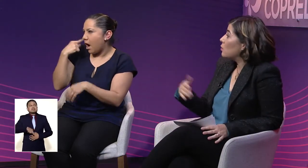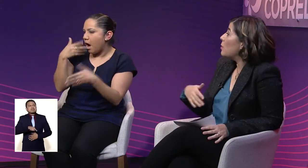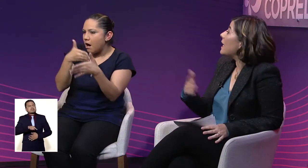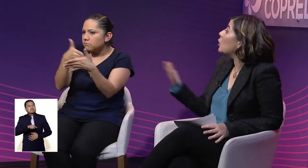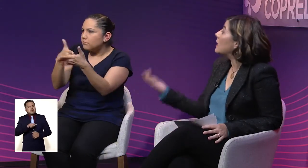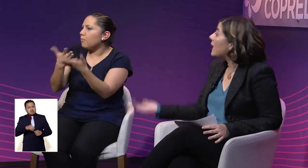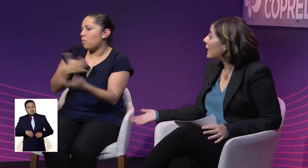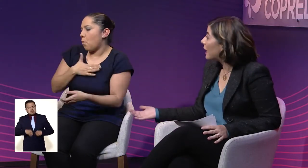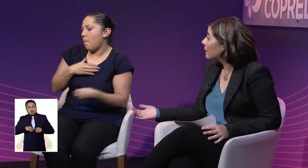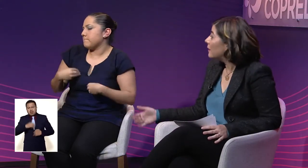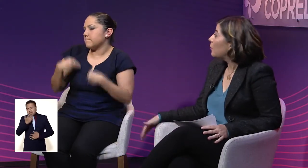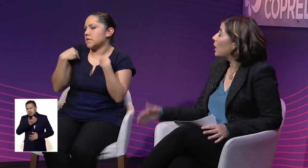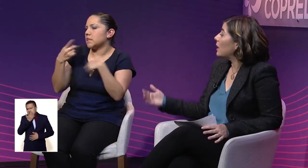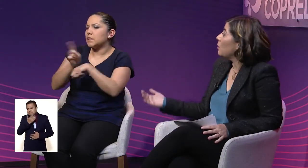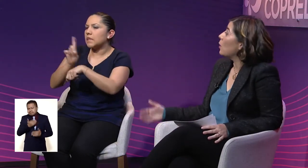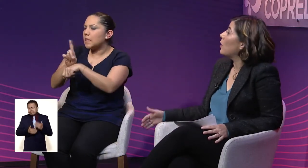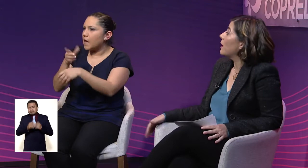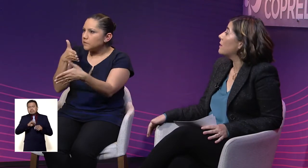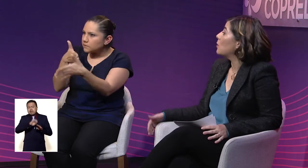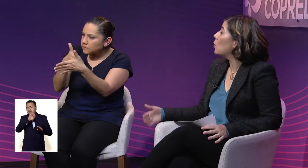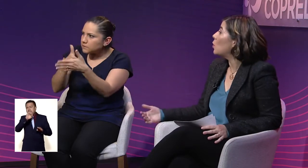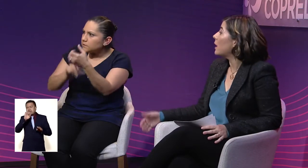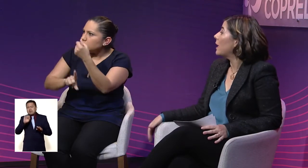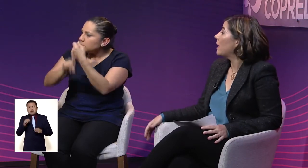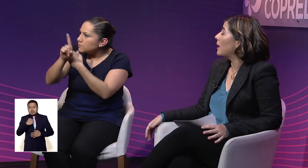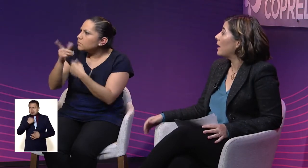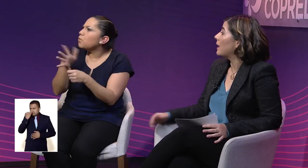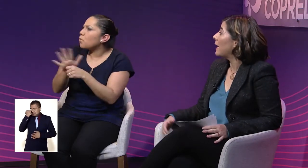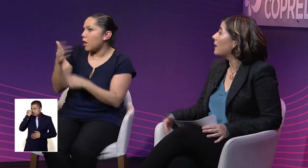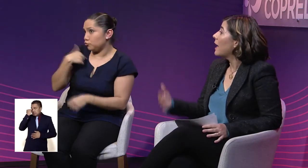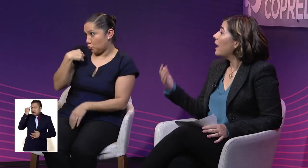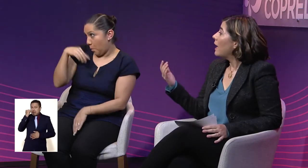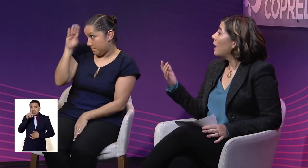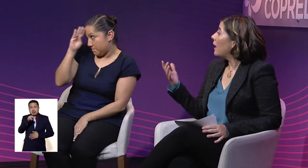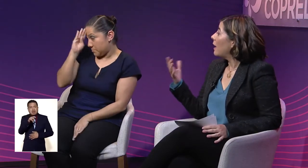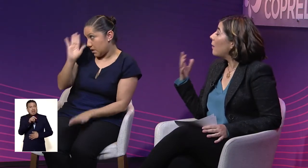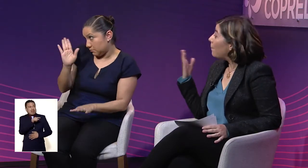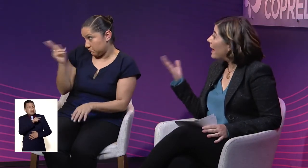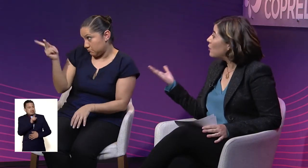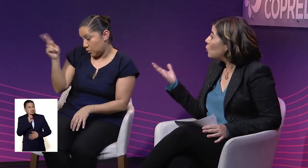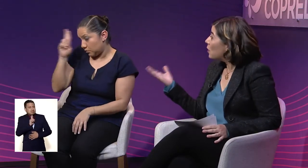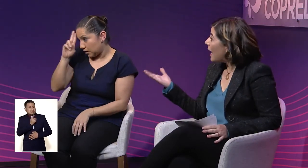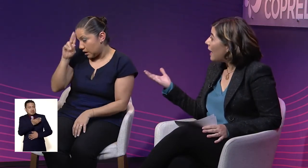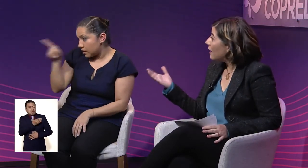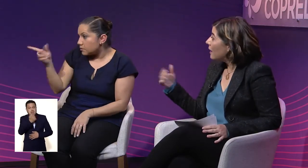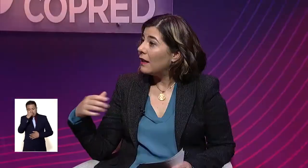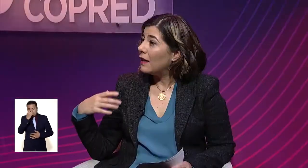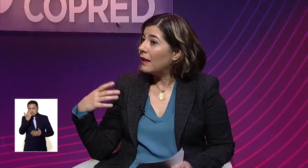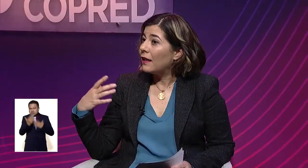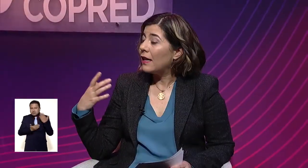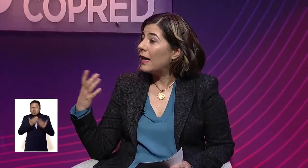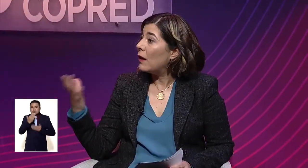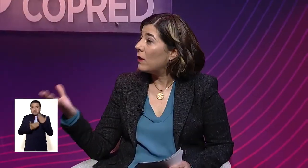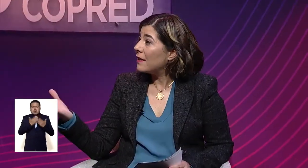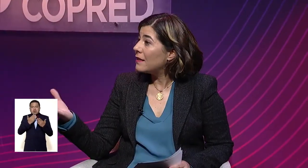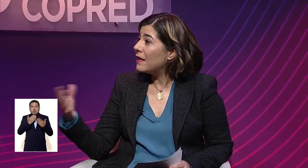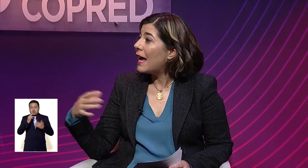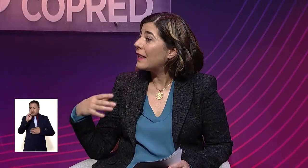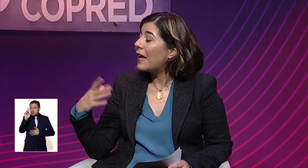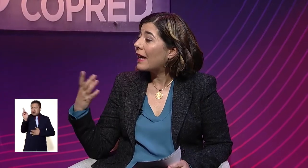vida cotidiana? Por ejemplo, se me ocurre, Naed, para estudiar en la universidad, ¿a